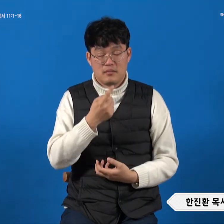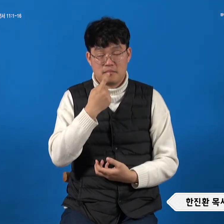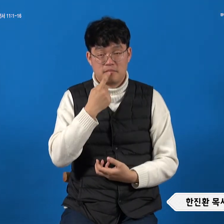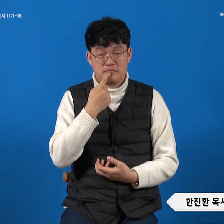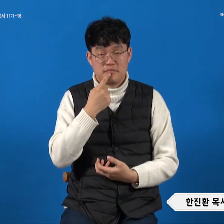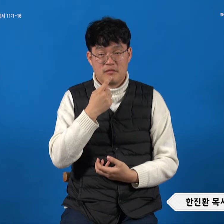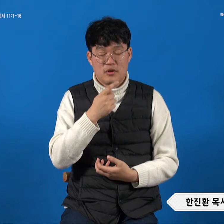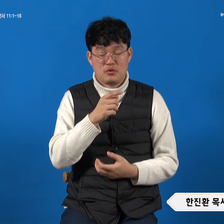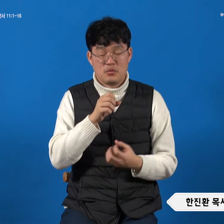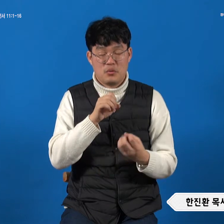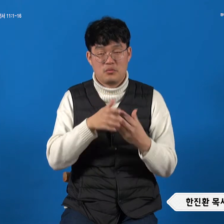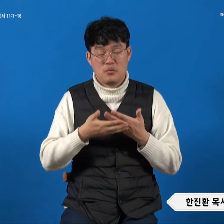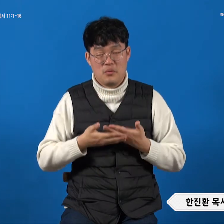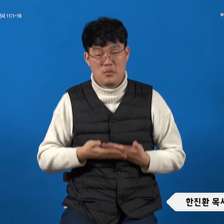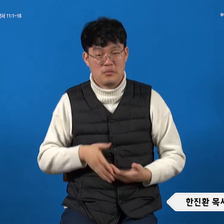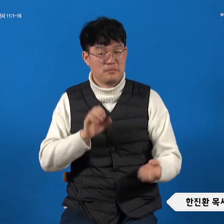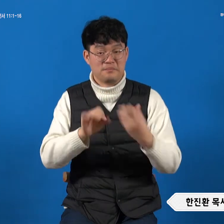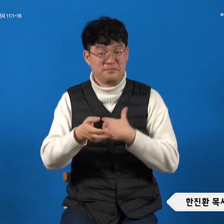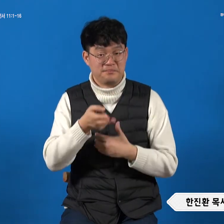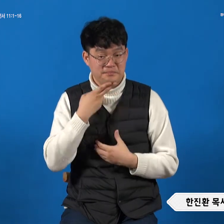쥐 죽은 듯이 조용한.